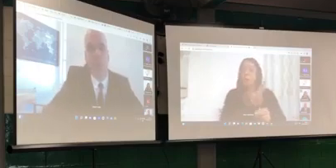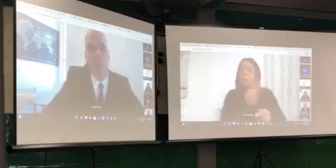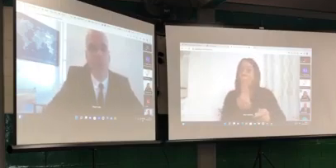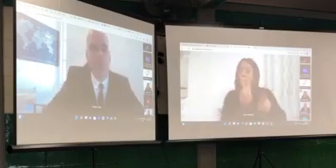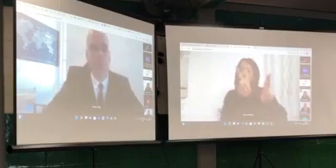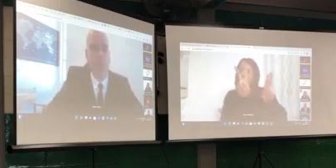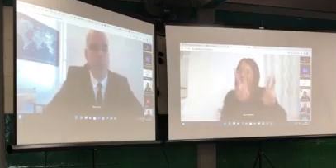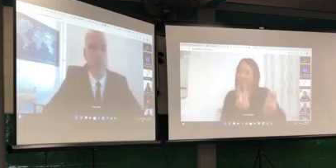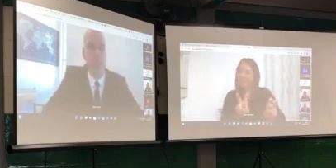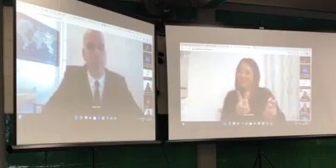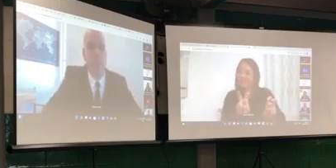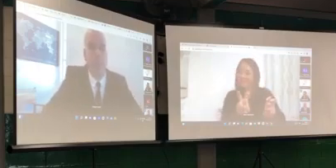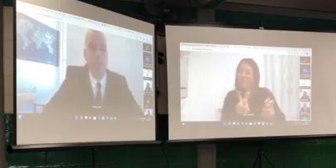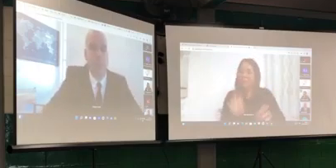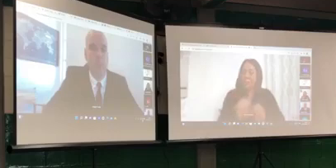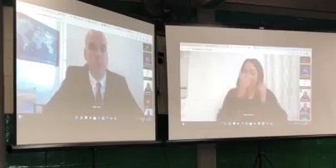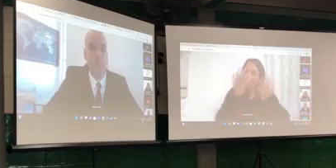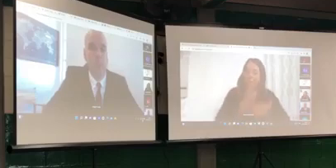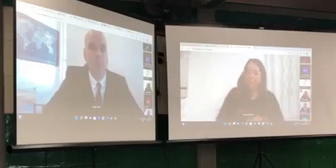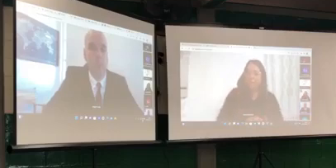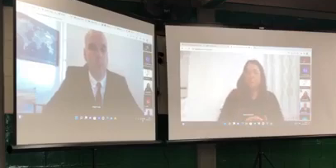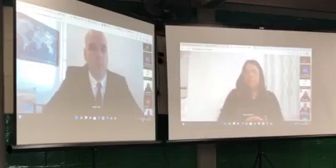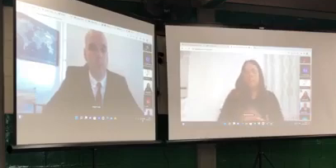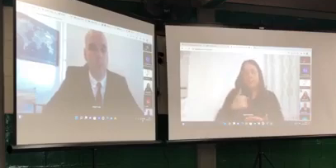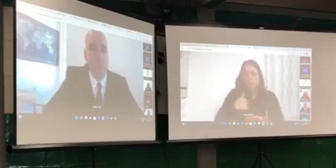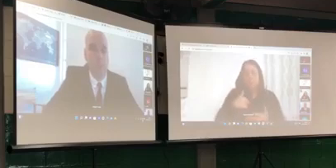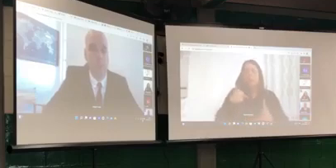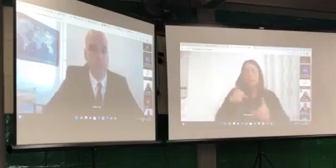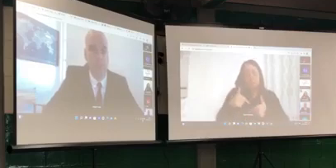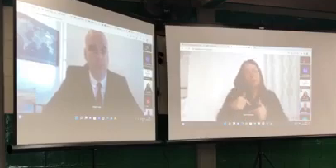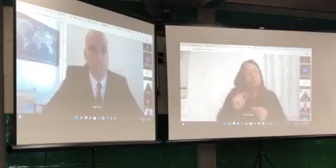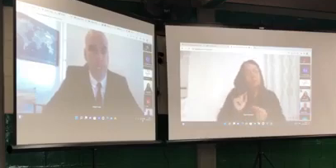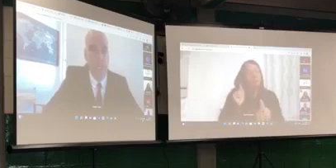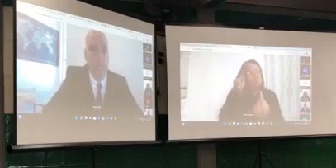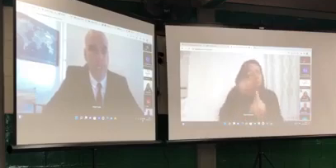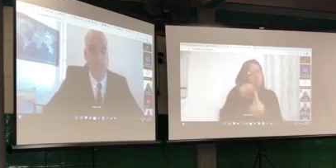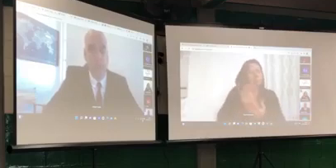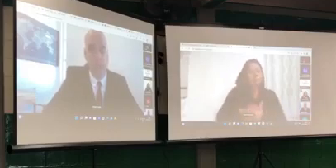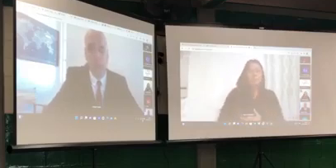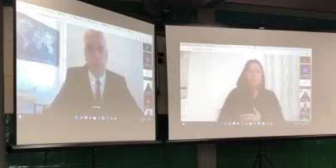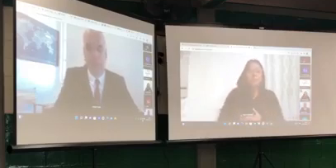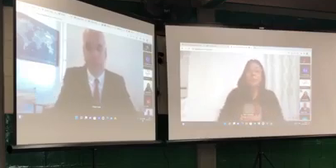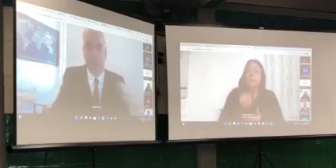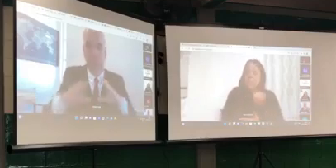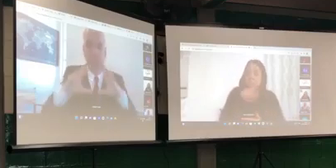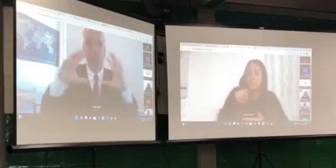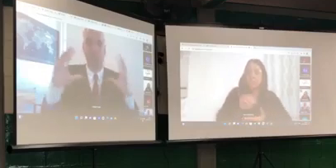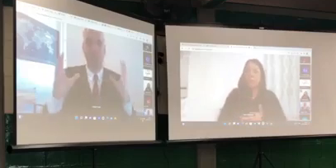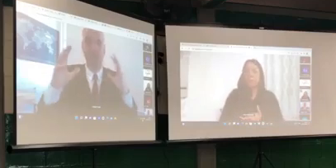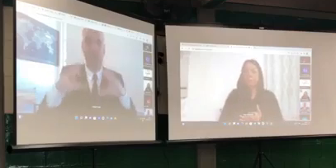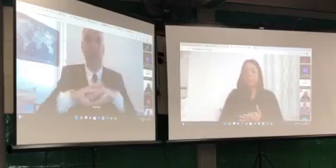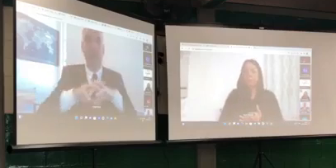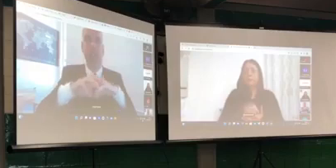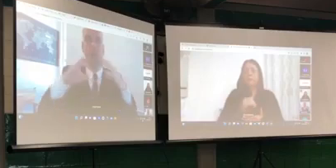nosso evento. Então, eu trabalho para isso. E nessas condições, assim, eu quero citar, né,